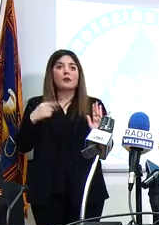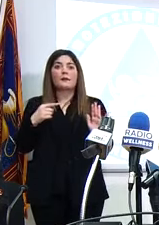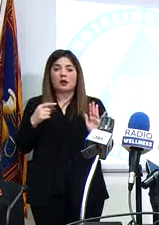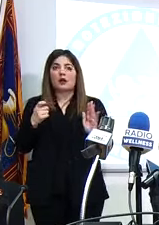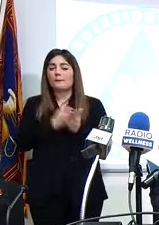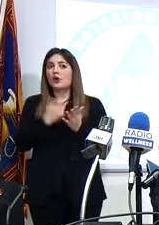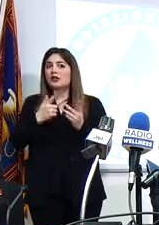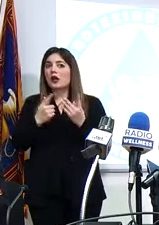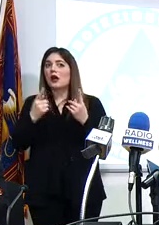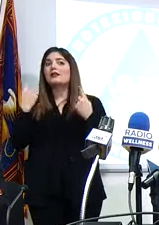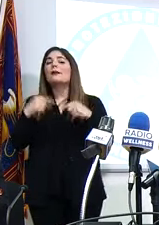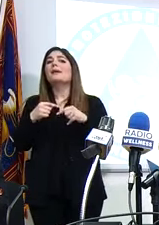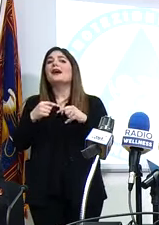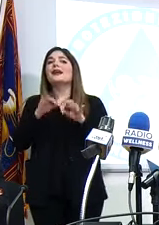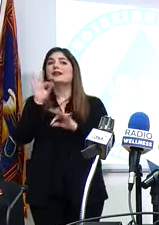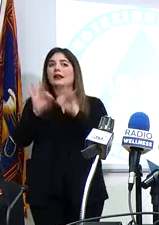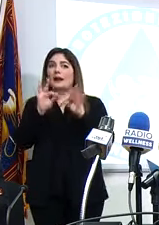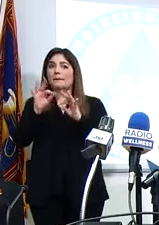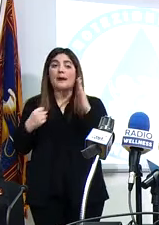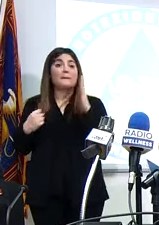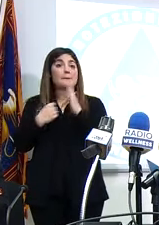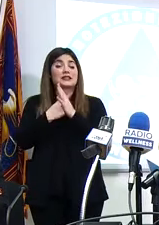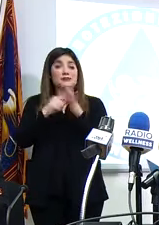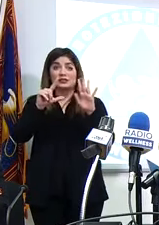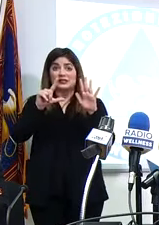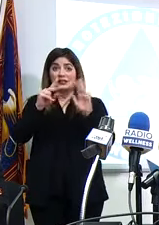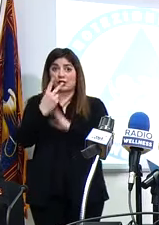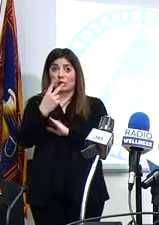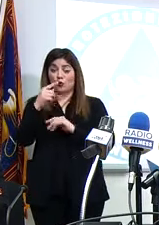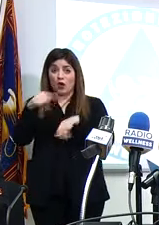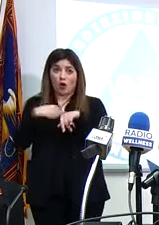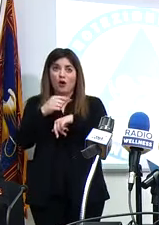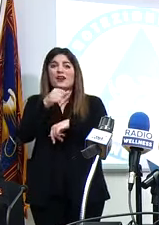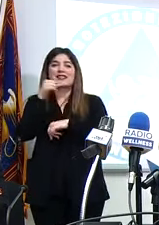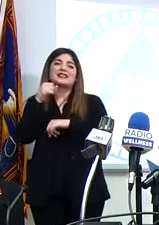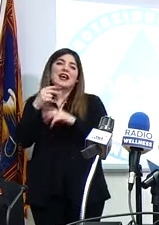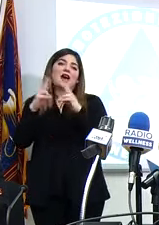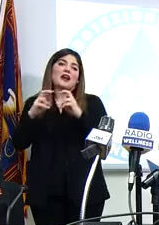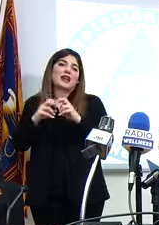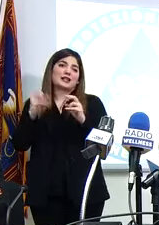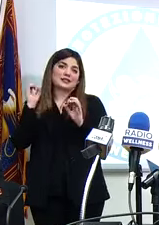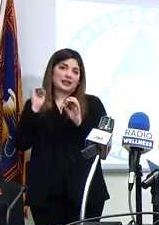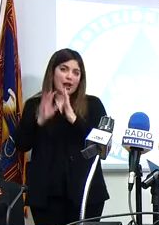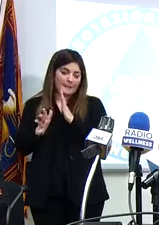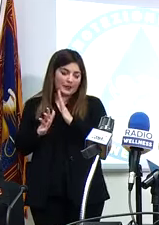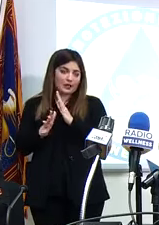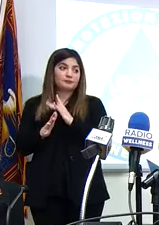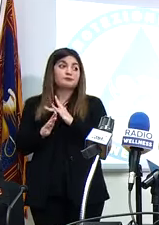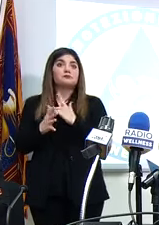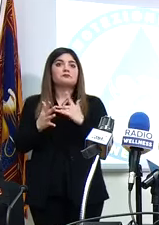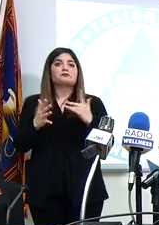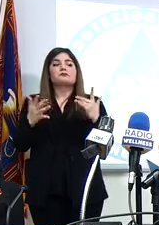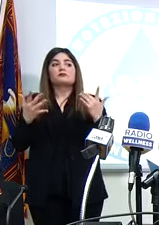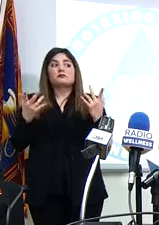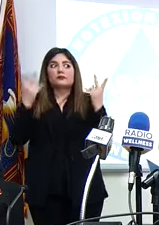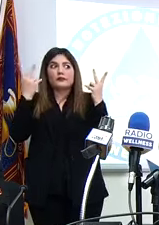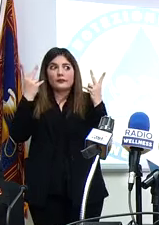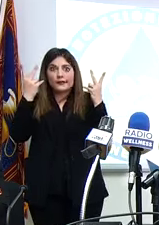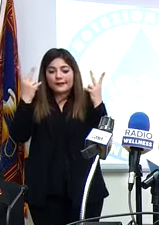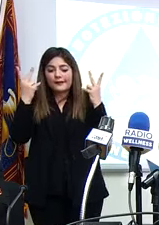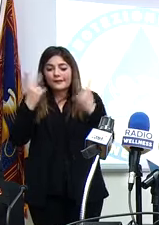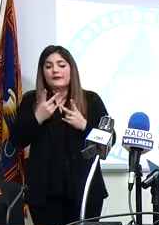a cui accennavo, entro le 72 ore, serve la diagnosi rapida. Quindi potremmo incrementare. Ecco, il vero problema è,